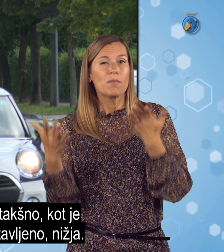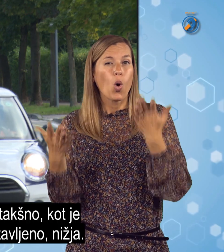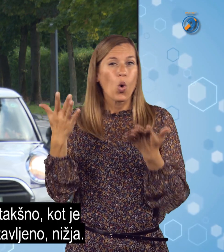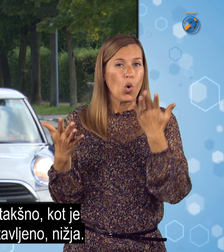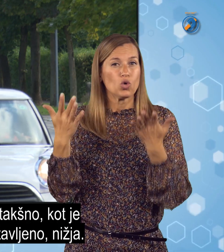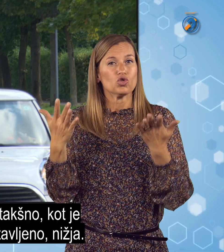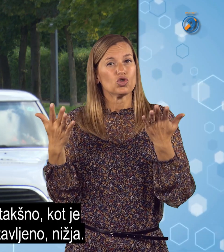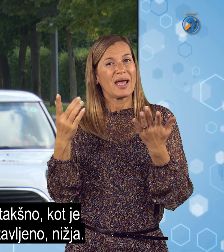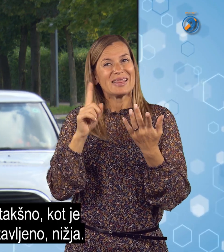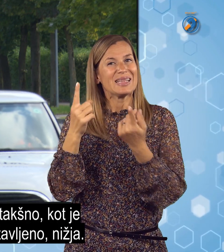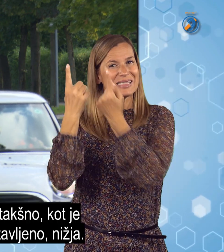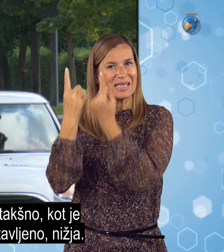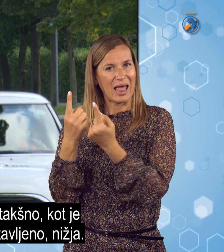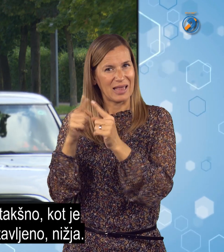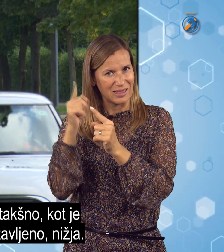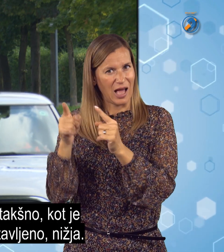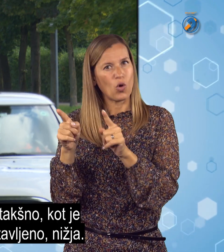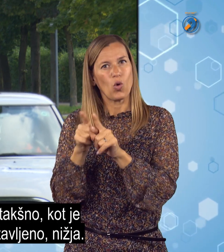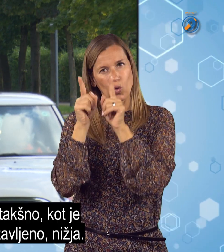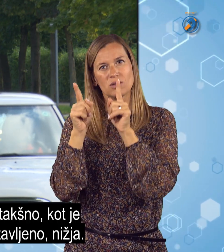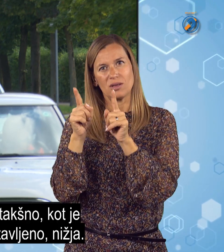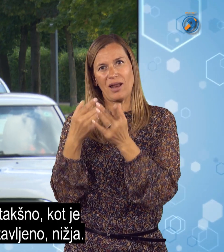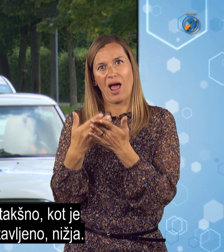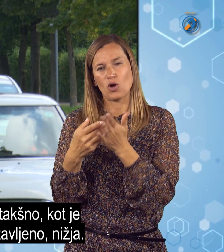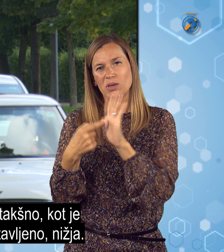stanje ni takšno, kot je realno predstavljeno, nižja.